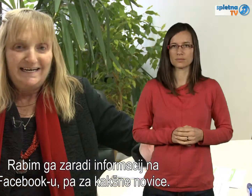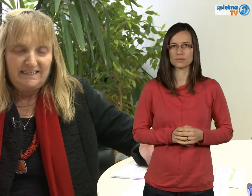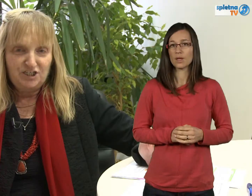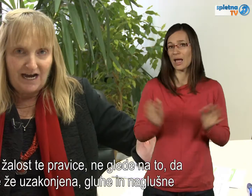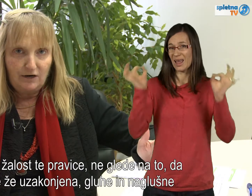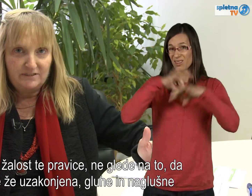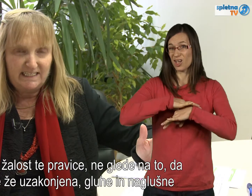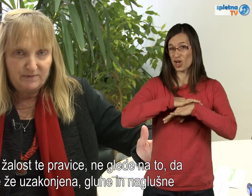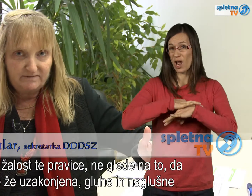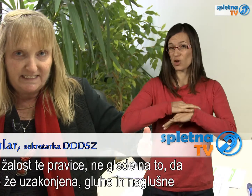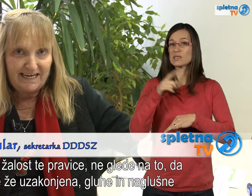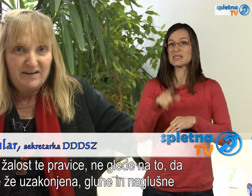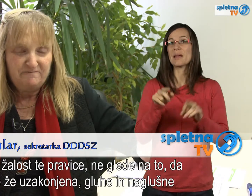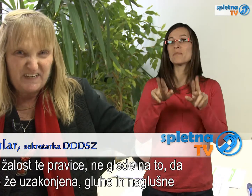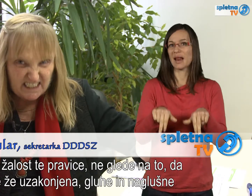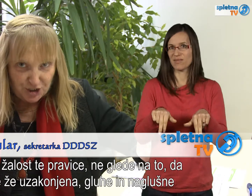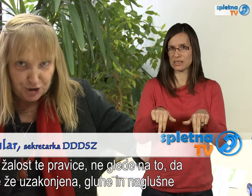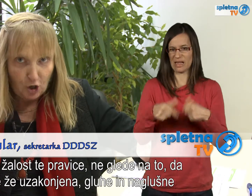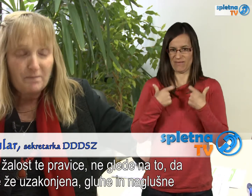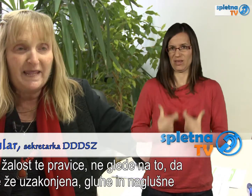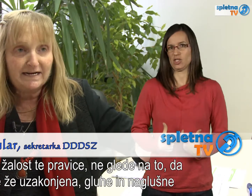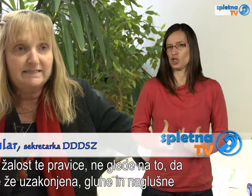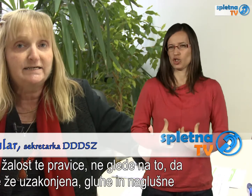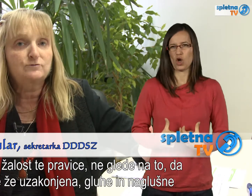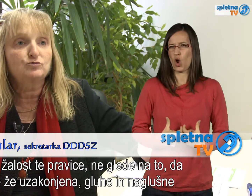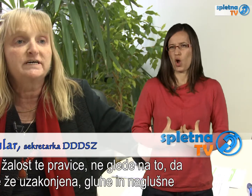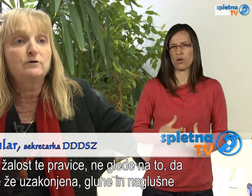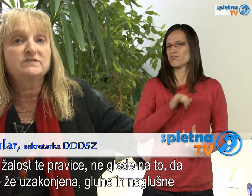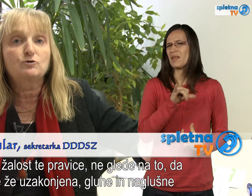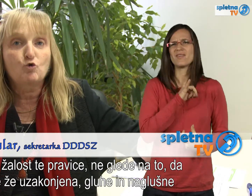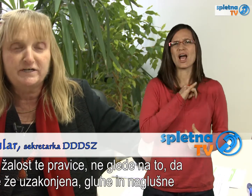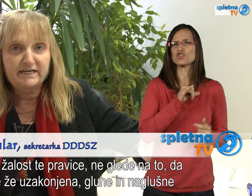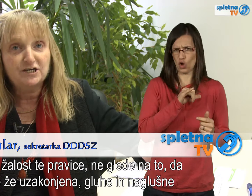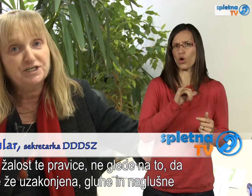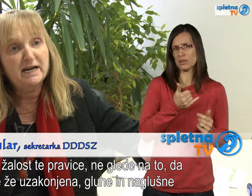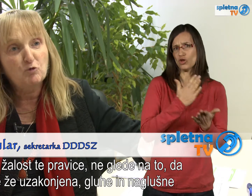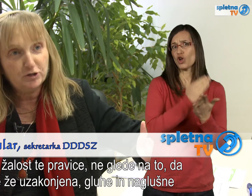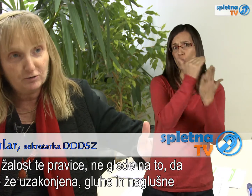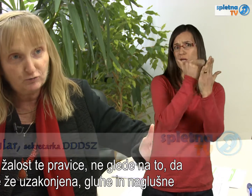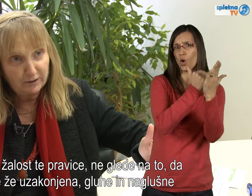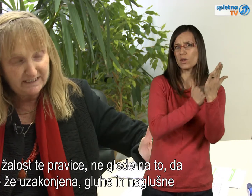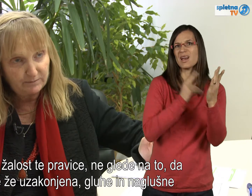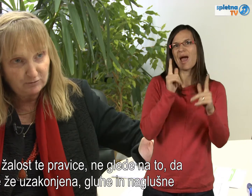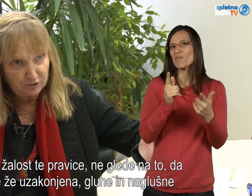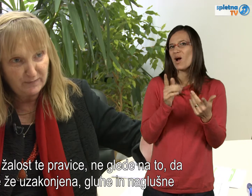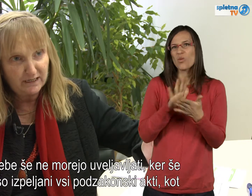Na žalost, te pravice fizično, ne glede na to, da je uzakonjena, še ne morejo gluhe osebe oziroma